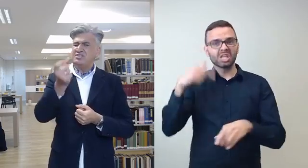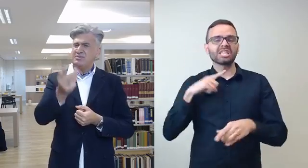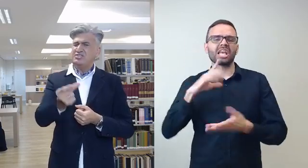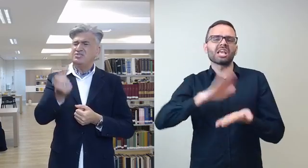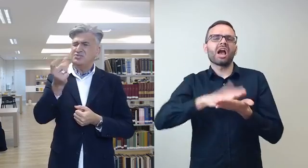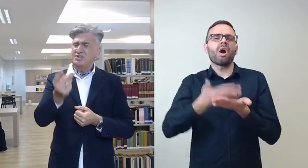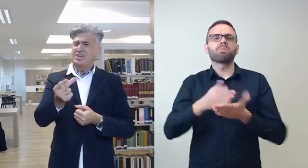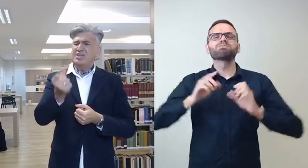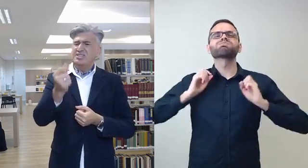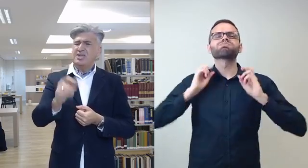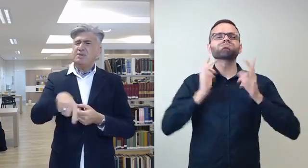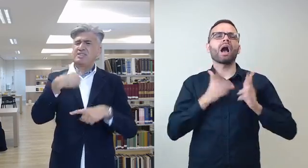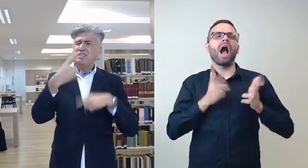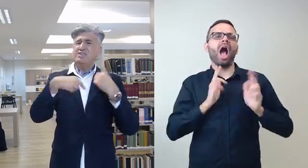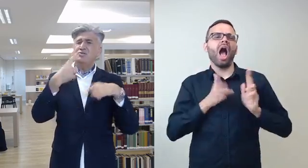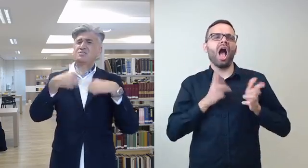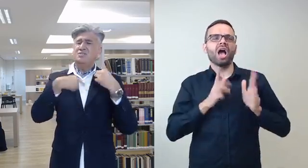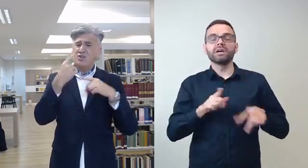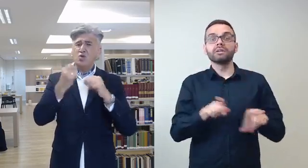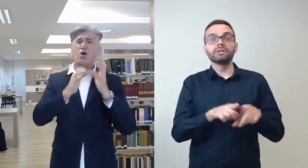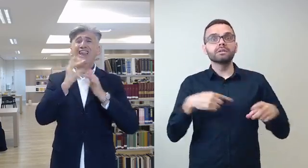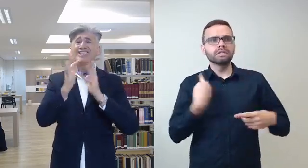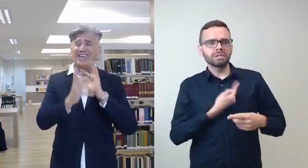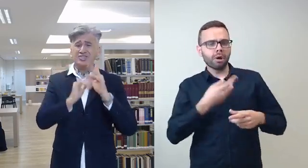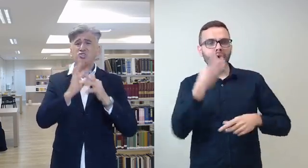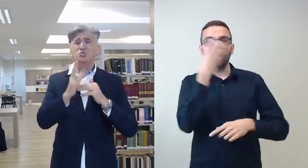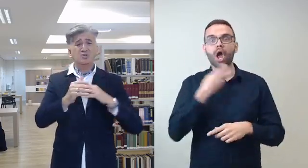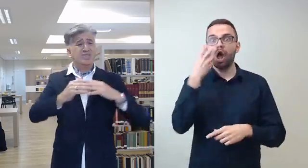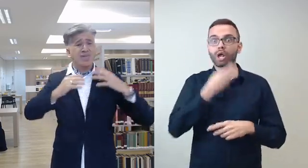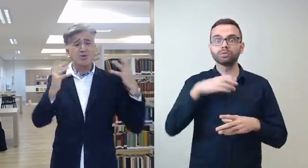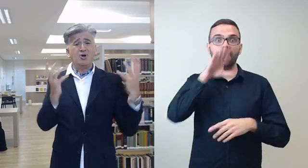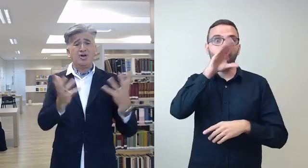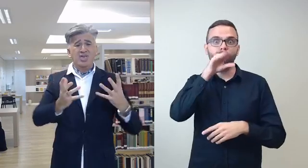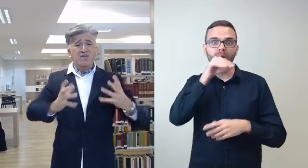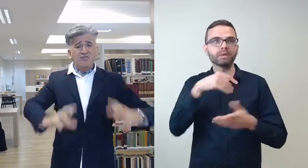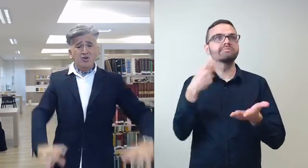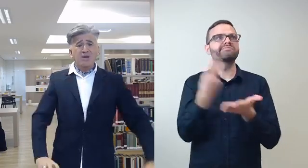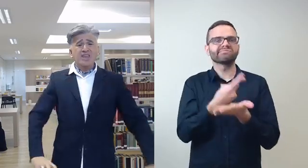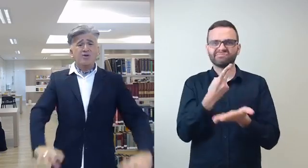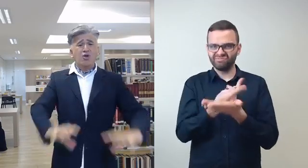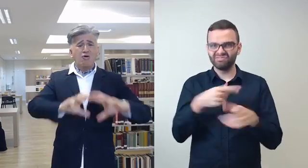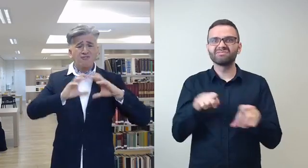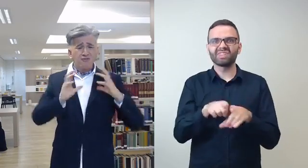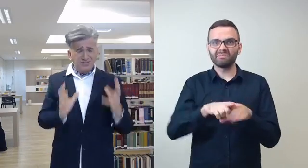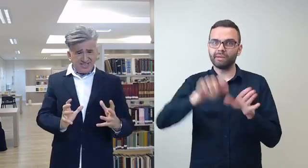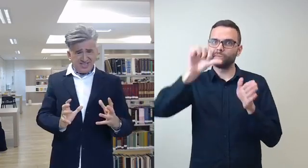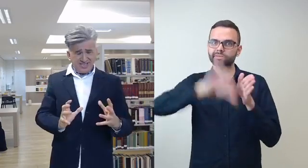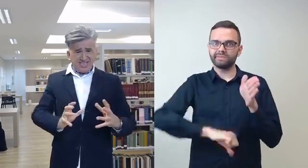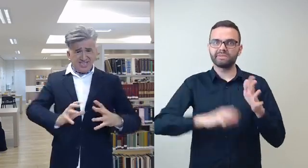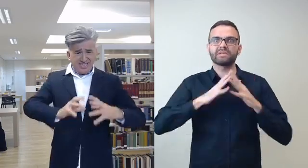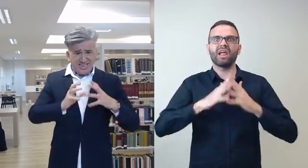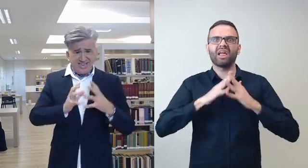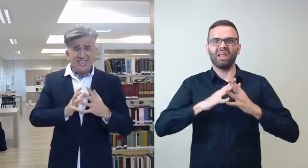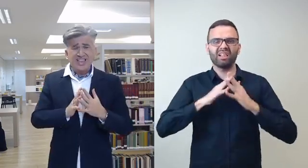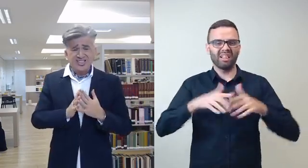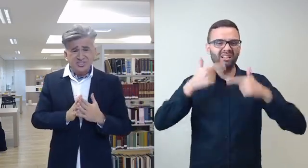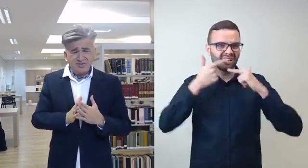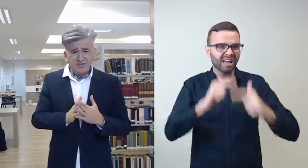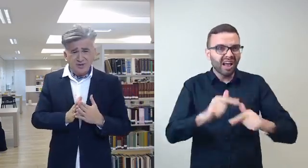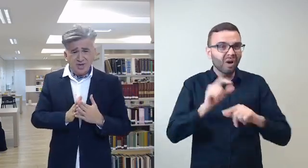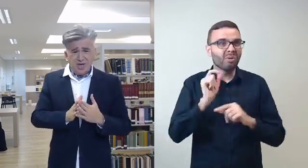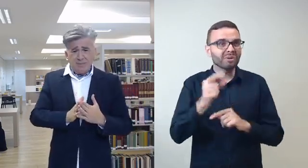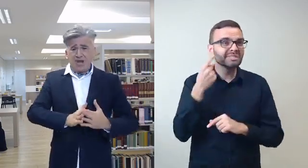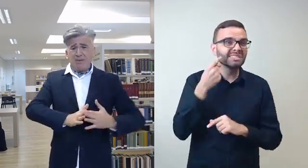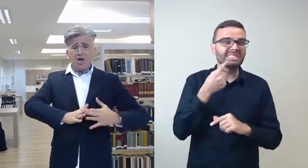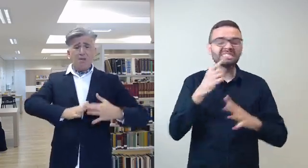tocando em cima disso, interpretando inclusive com oralidade junto, o que é pior. Fica uma língua confusa,